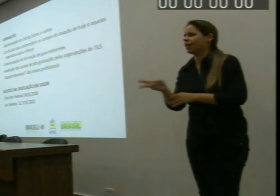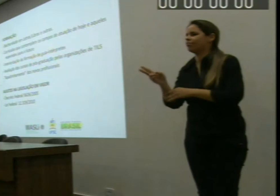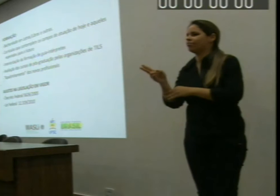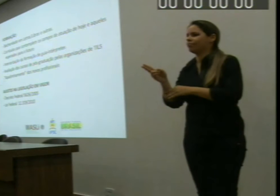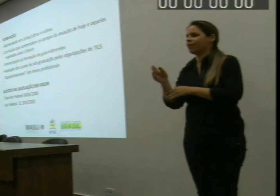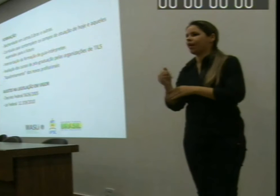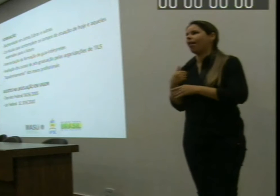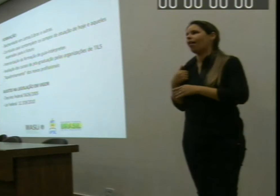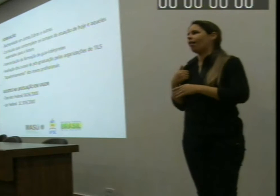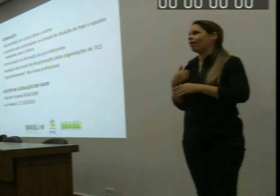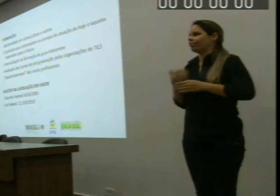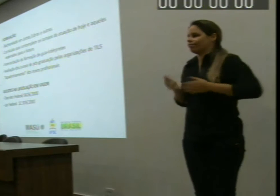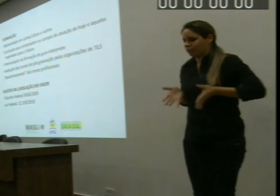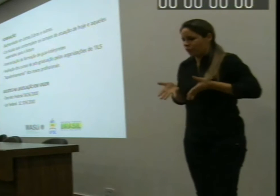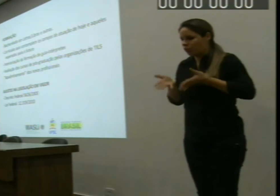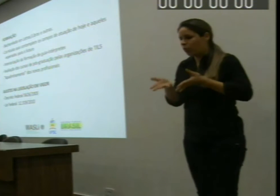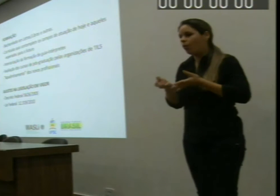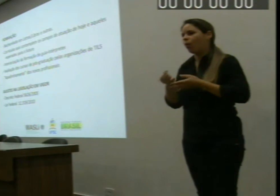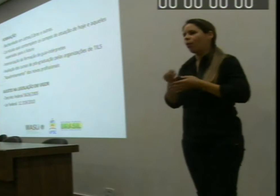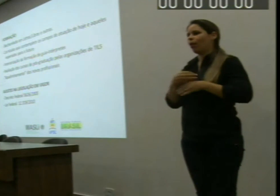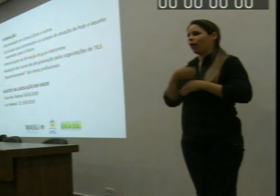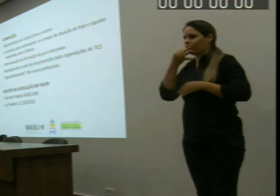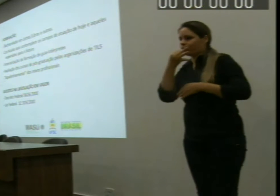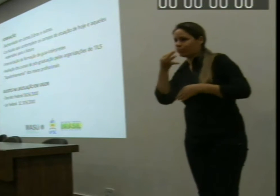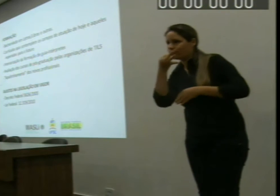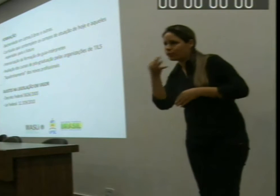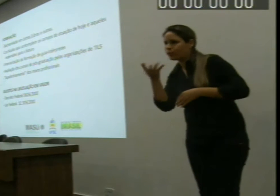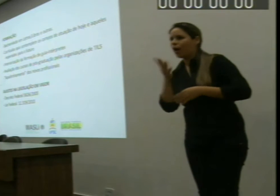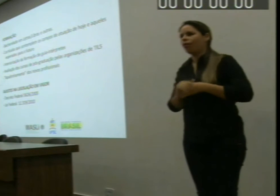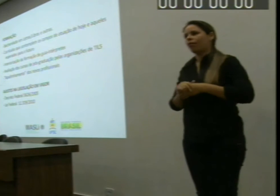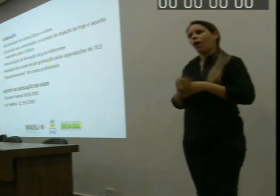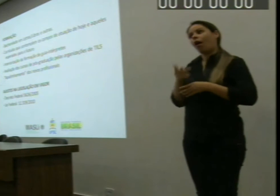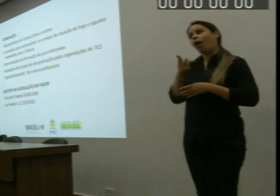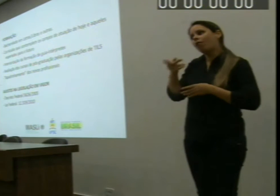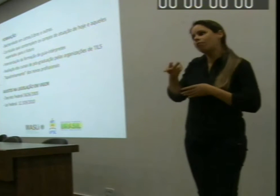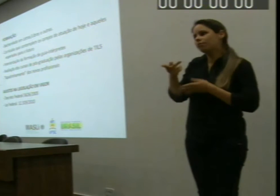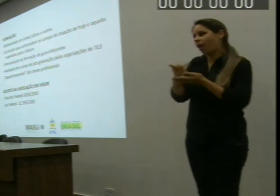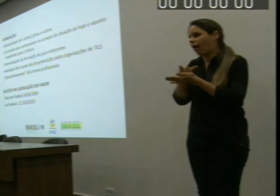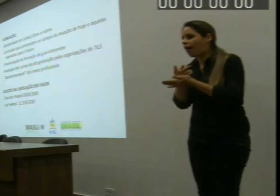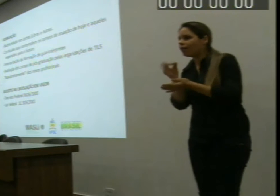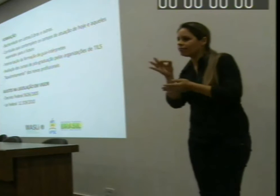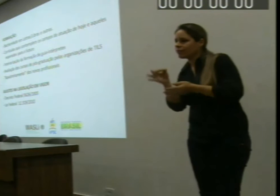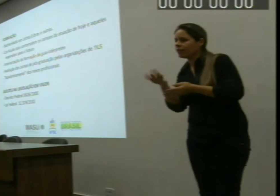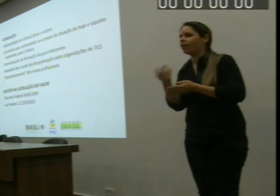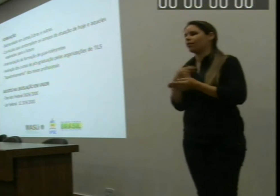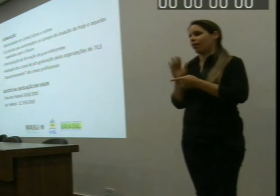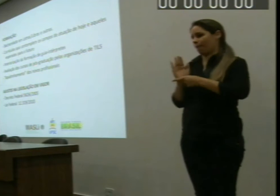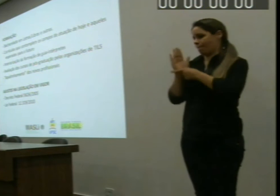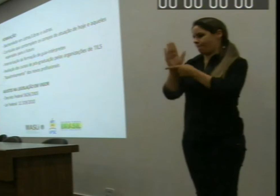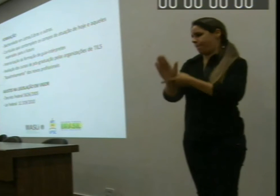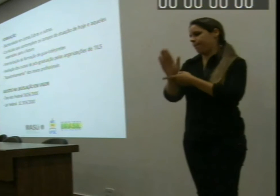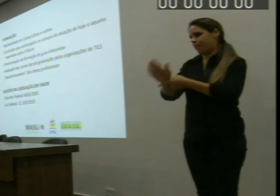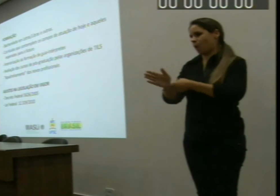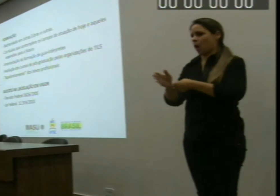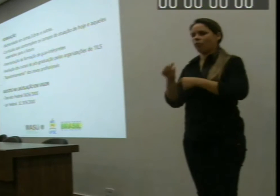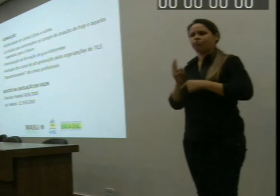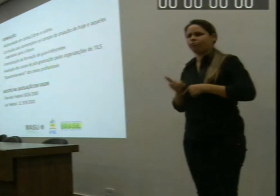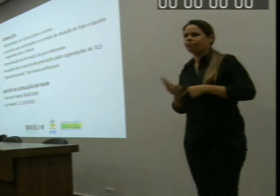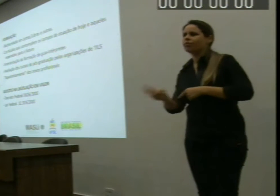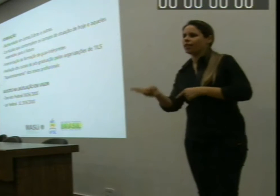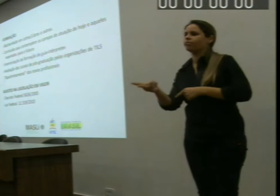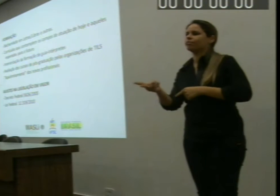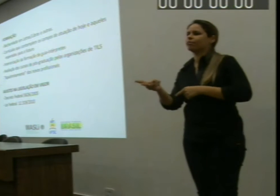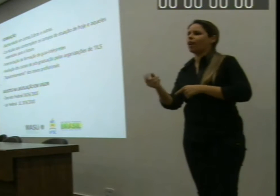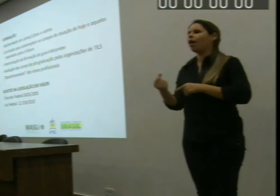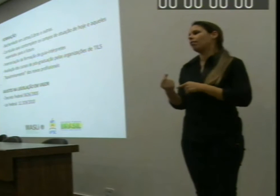acompanha ele sugere ele corrige ele ajuda ele vai servir